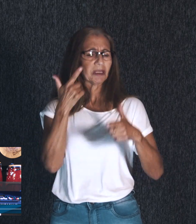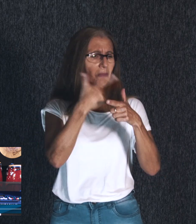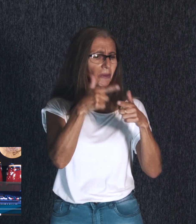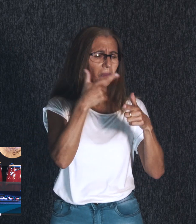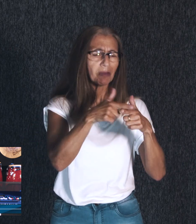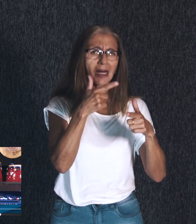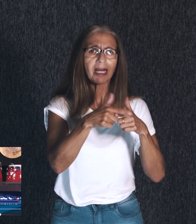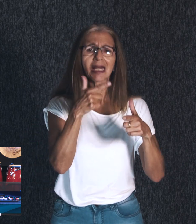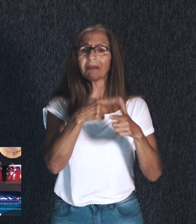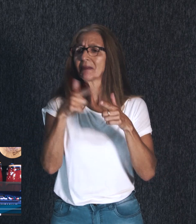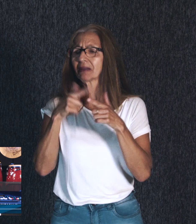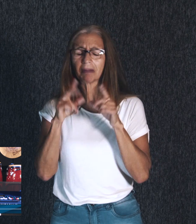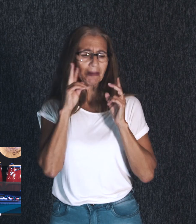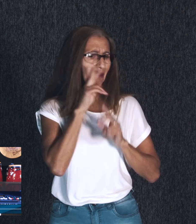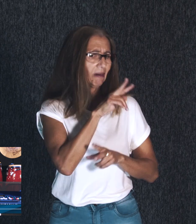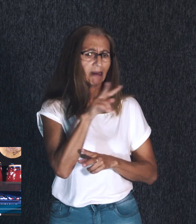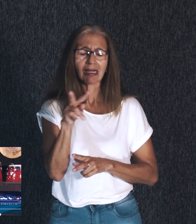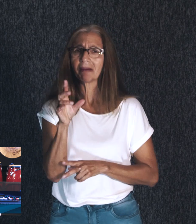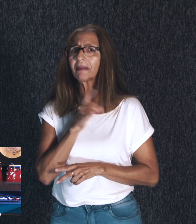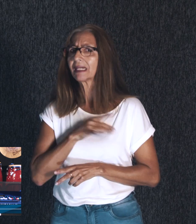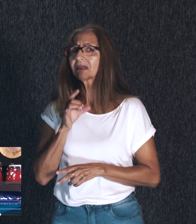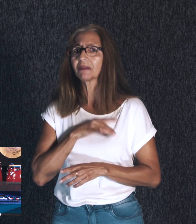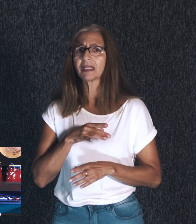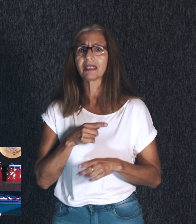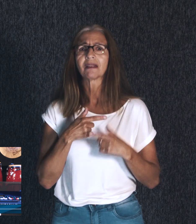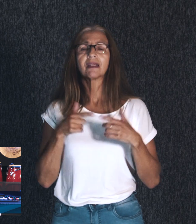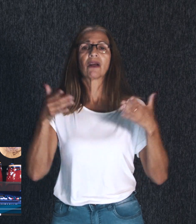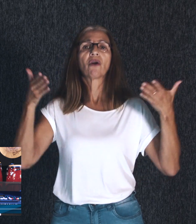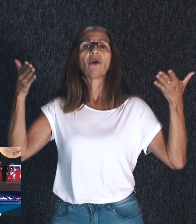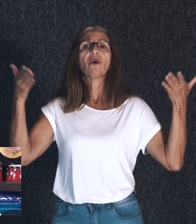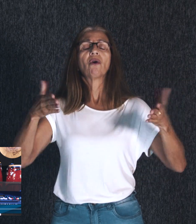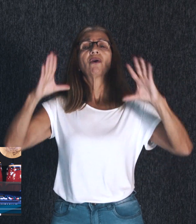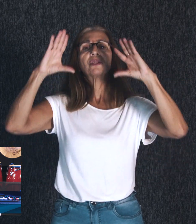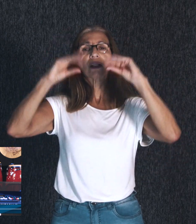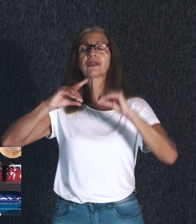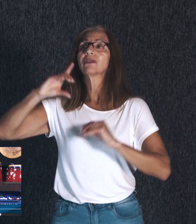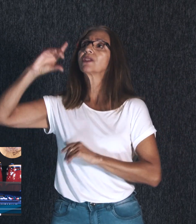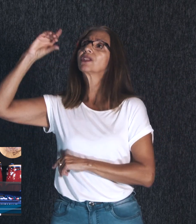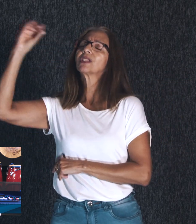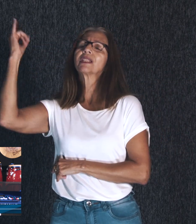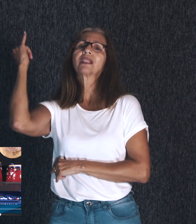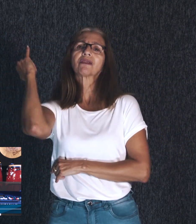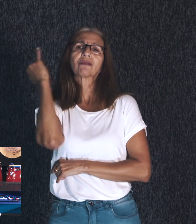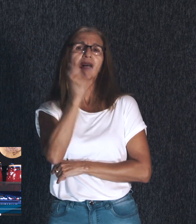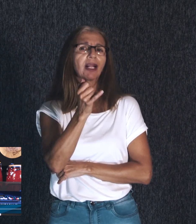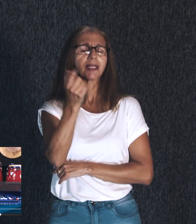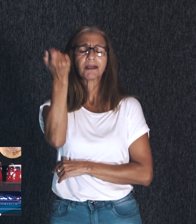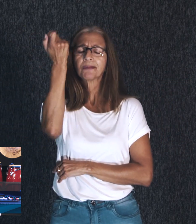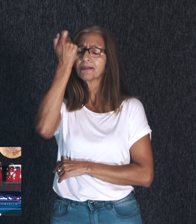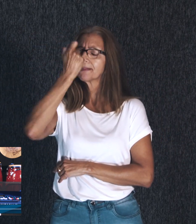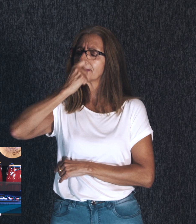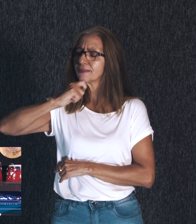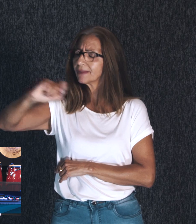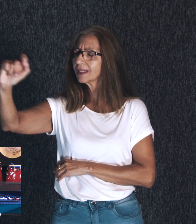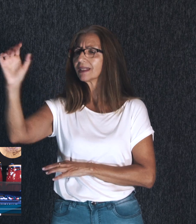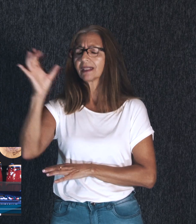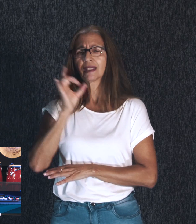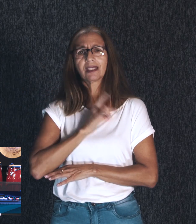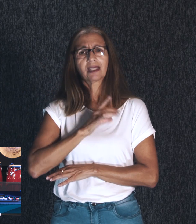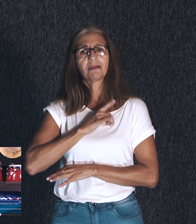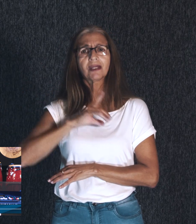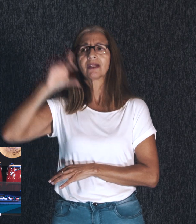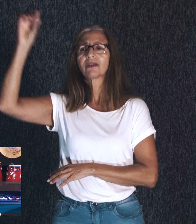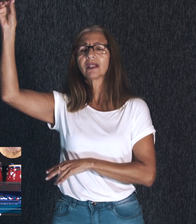Mas hoje, nessa noite, Deus está dizendo para você: não tenha medo, eu estou com